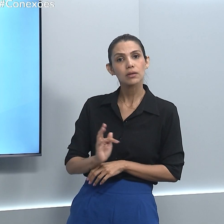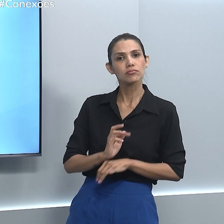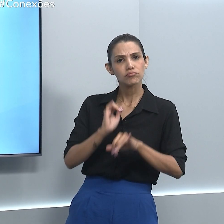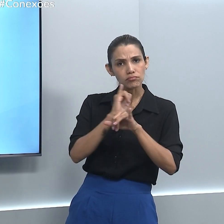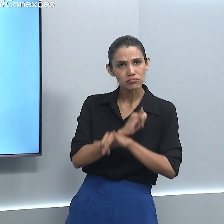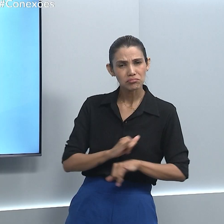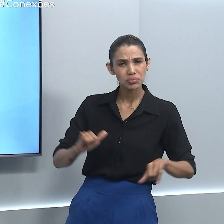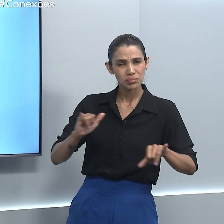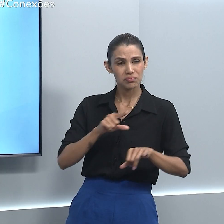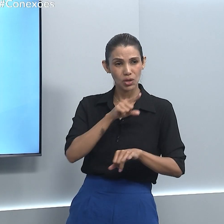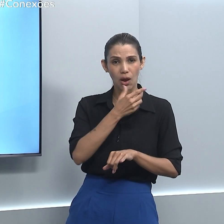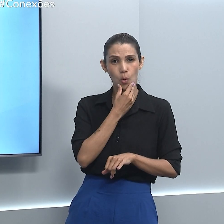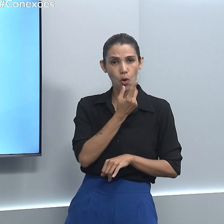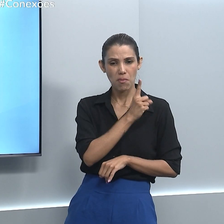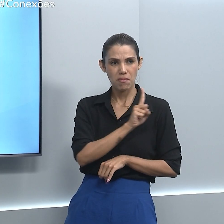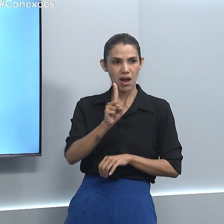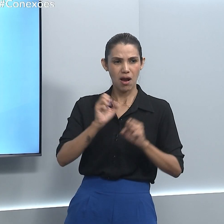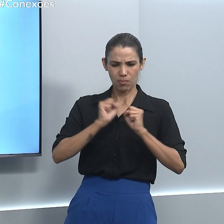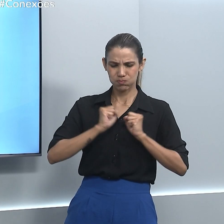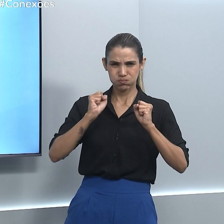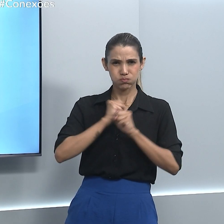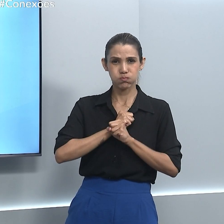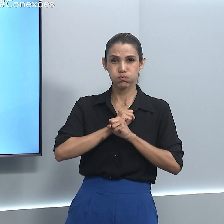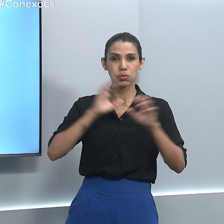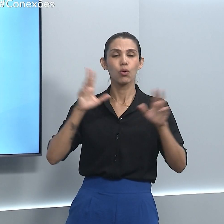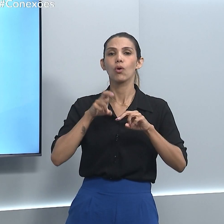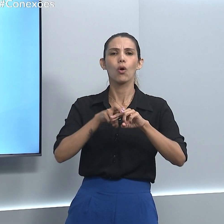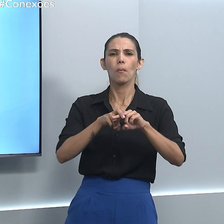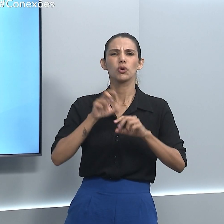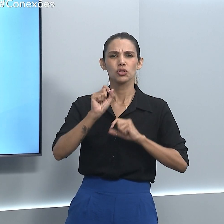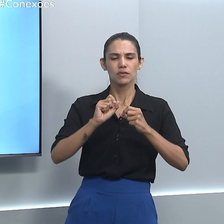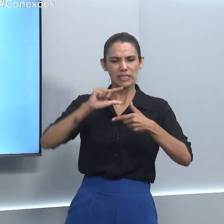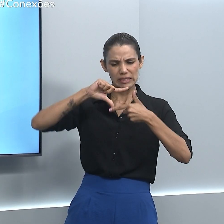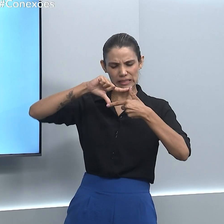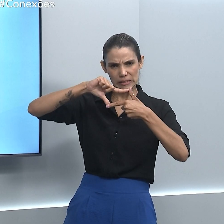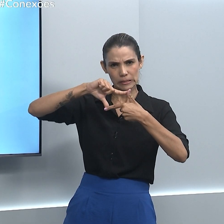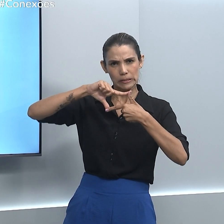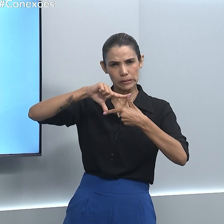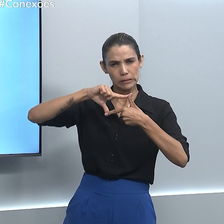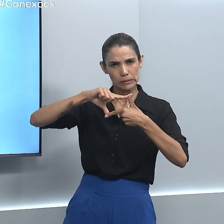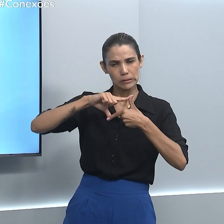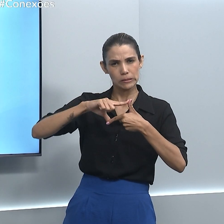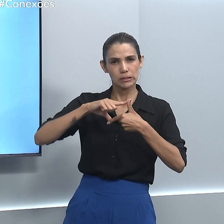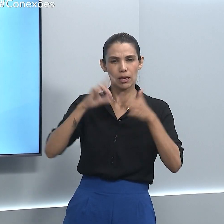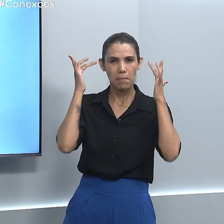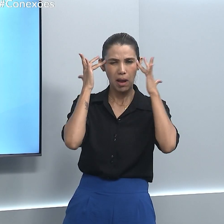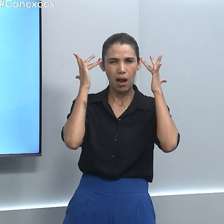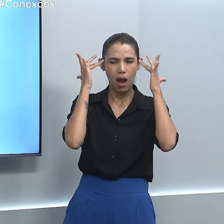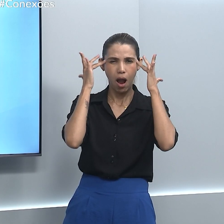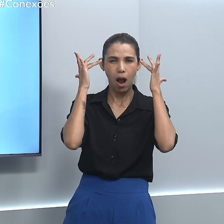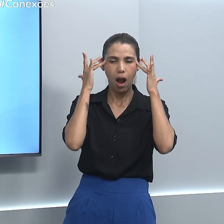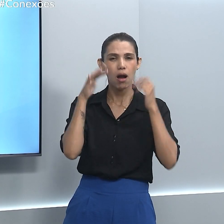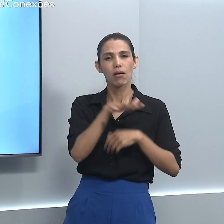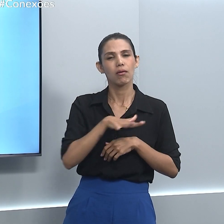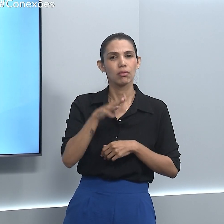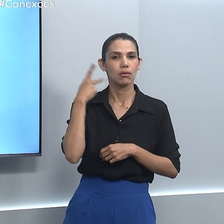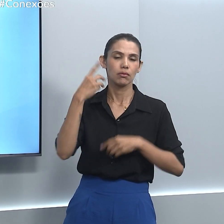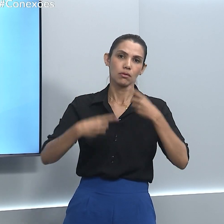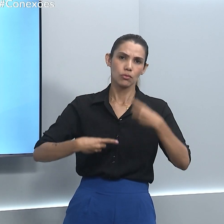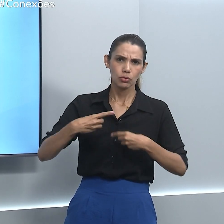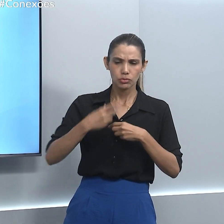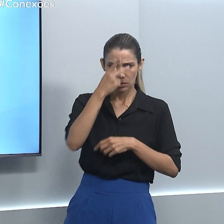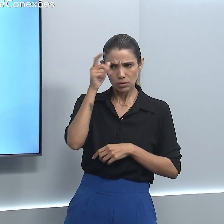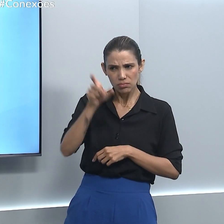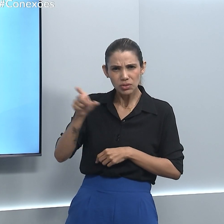com explosivos foi motivado pelo extremismo político. Para chegar a essas conclusões, os investigadores